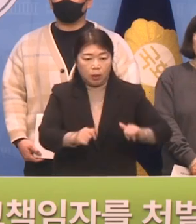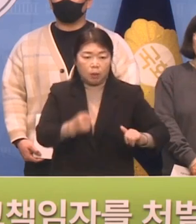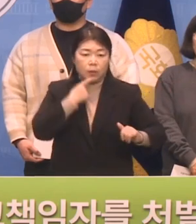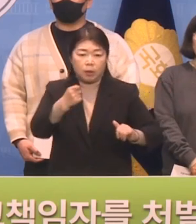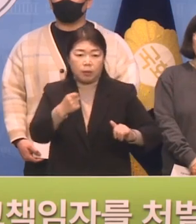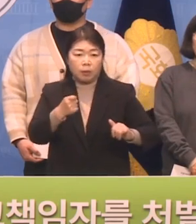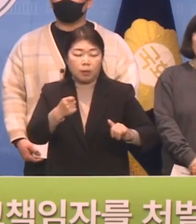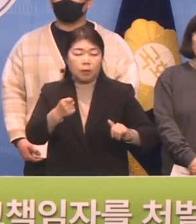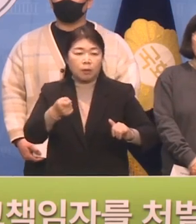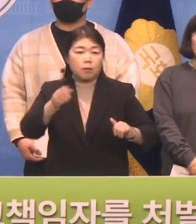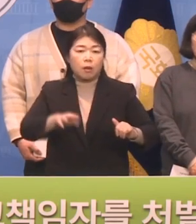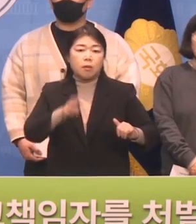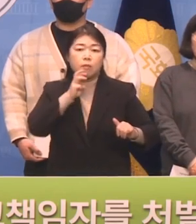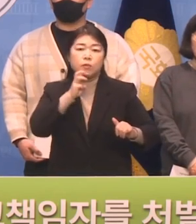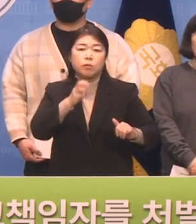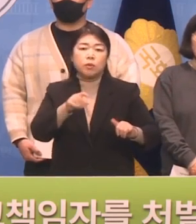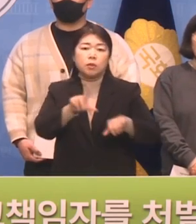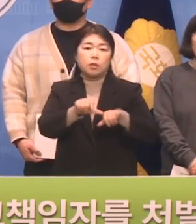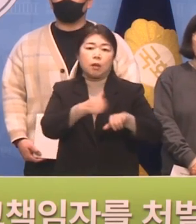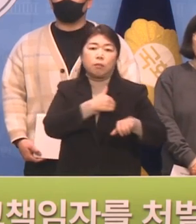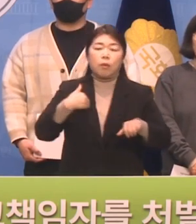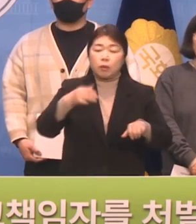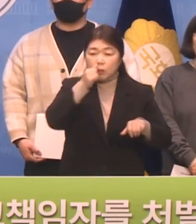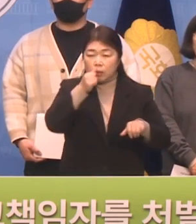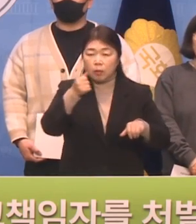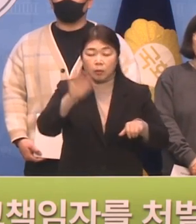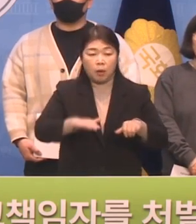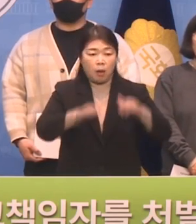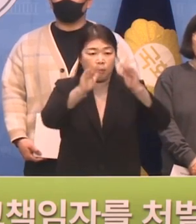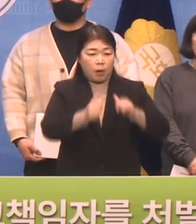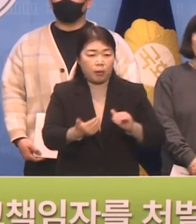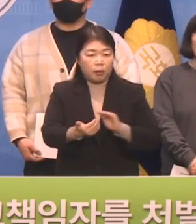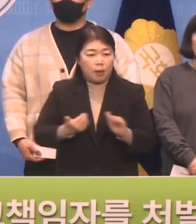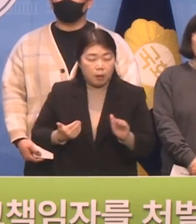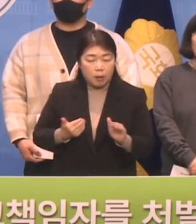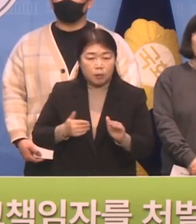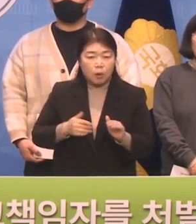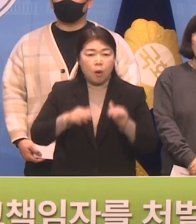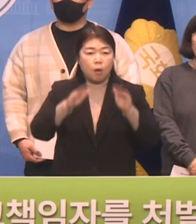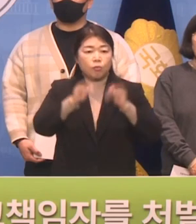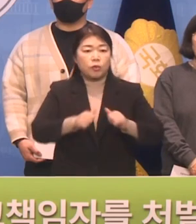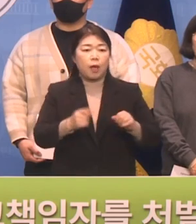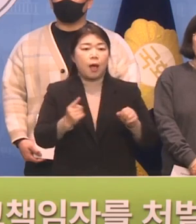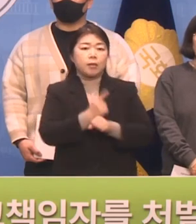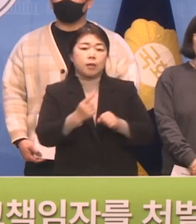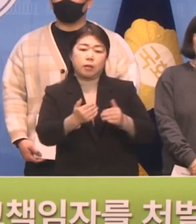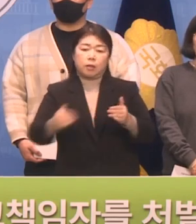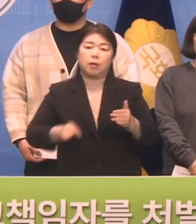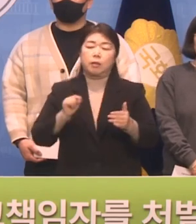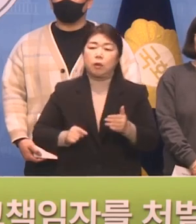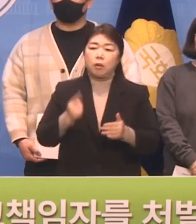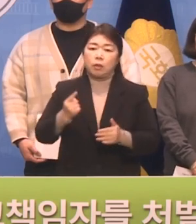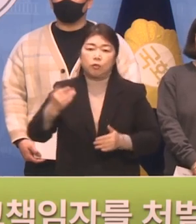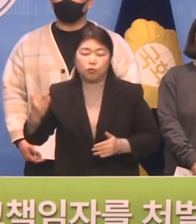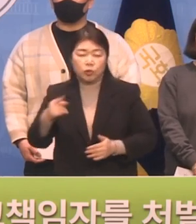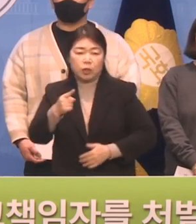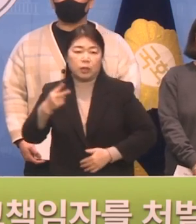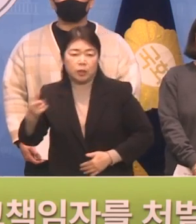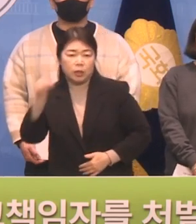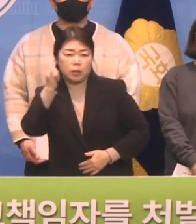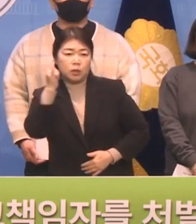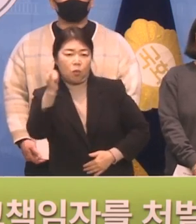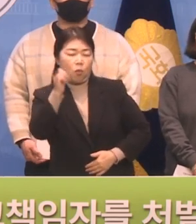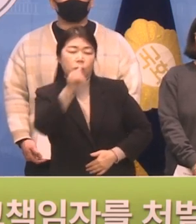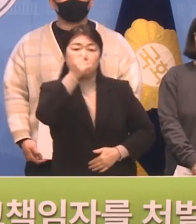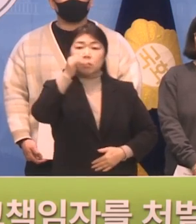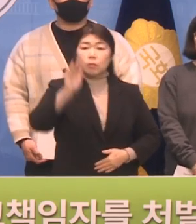시간이 있었습니다. 그리고 붕괴 전날과 붕괴 1시간 이내에는 119와 112 신고들이